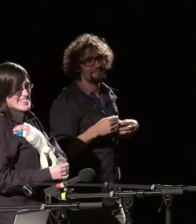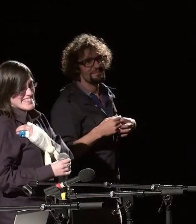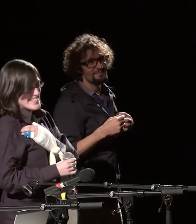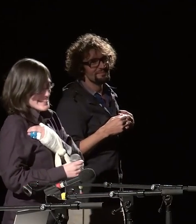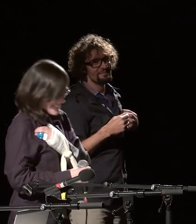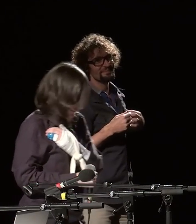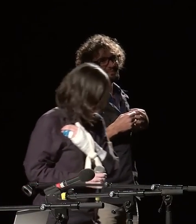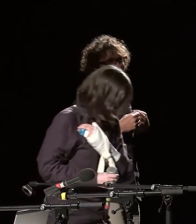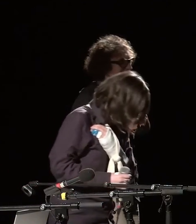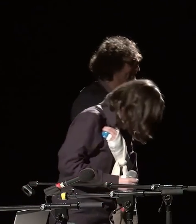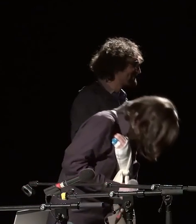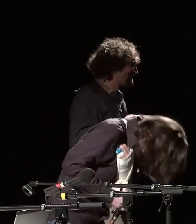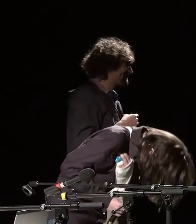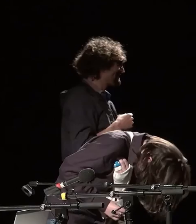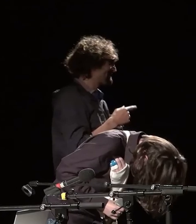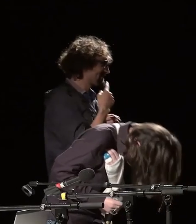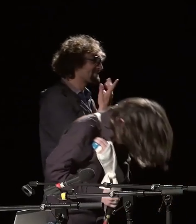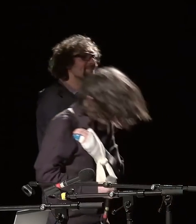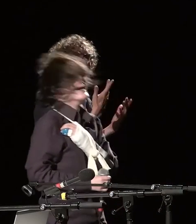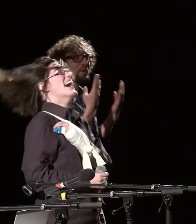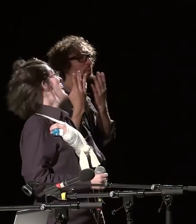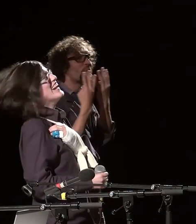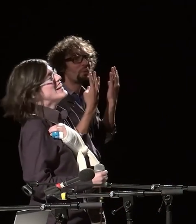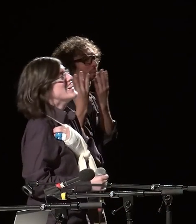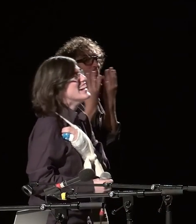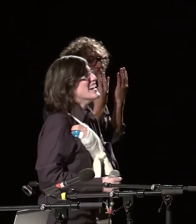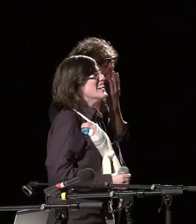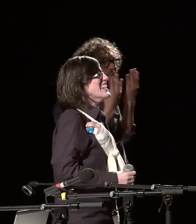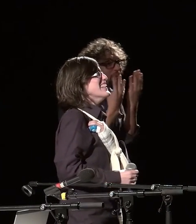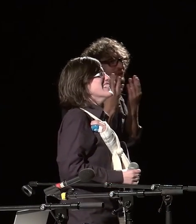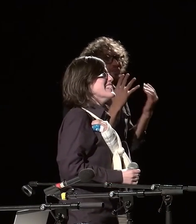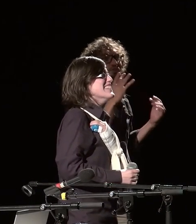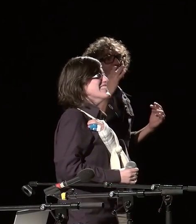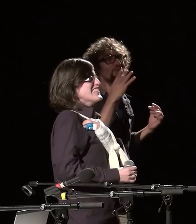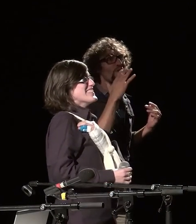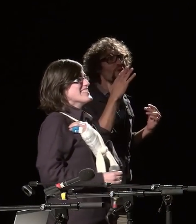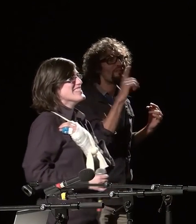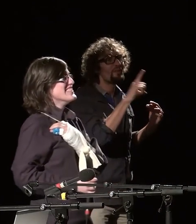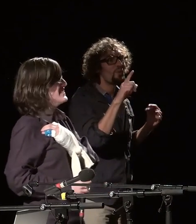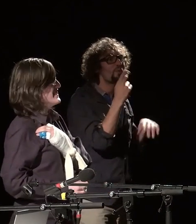Ah